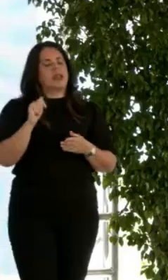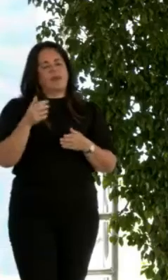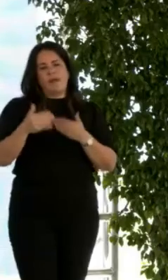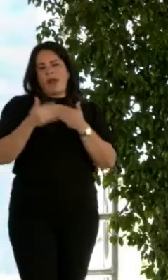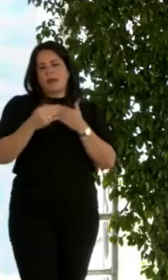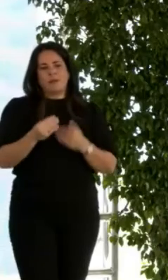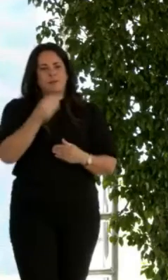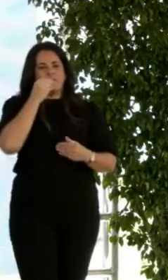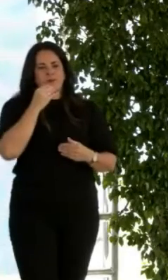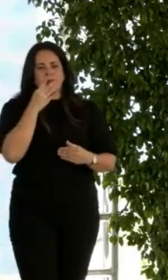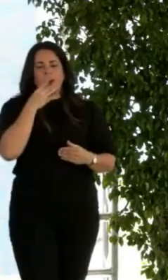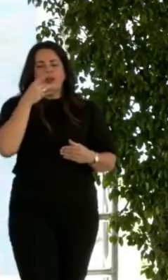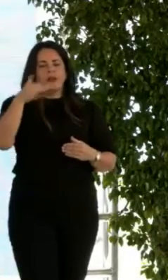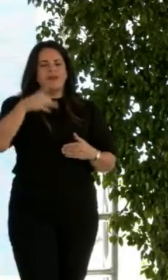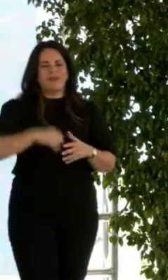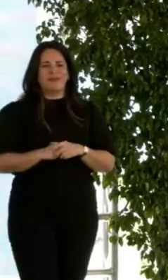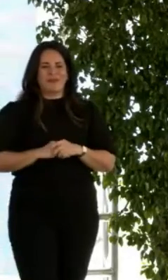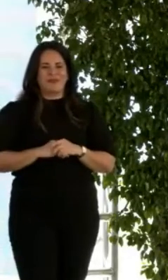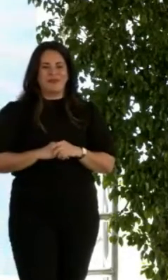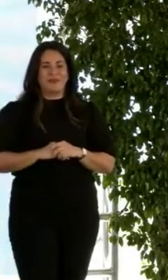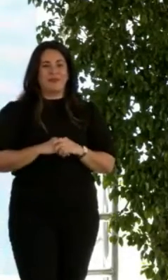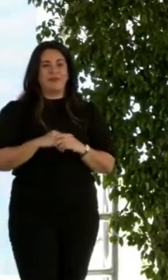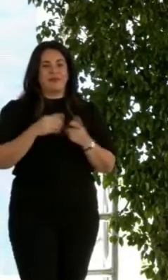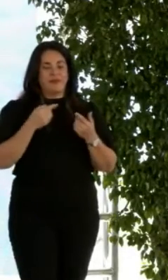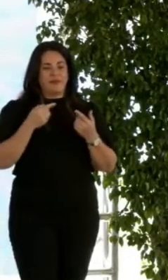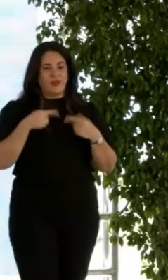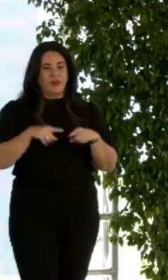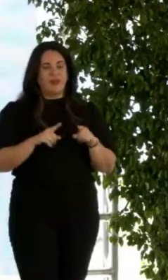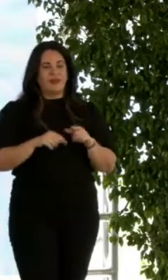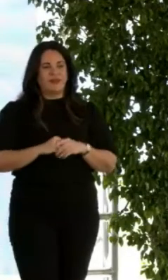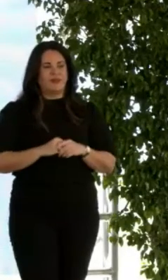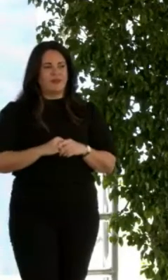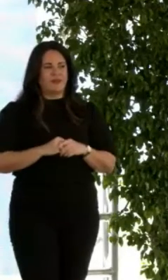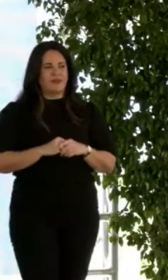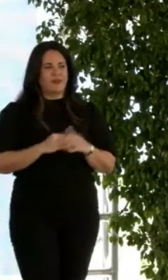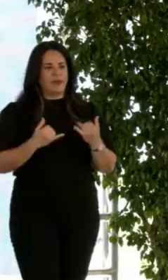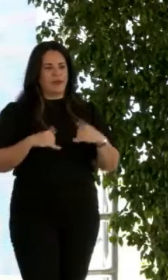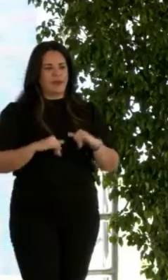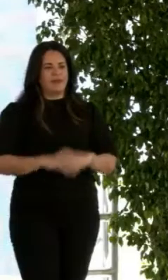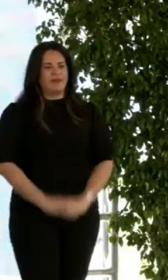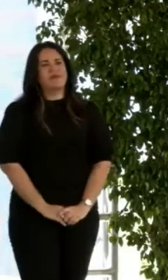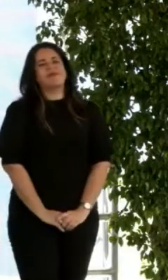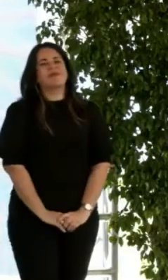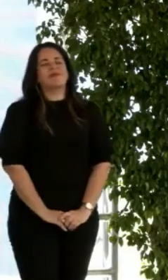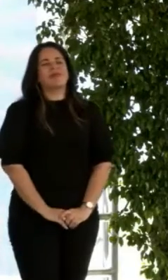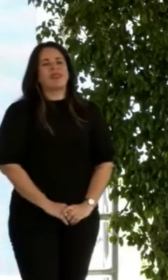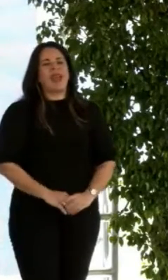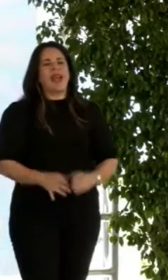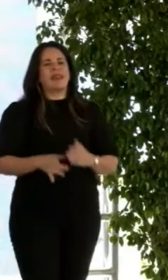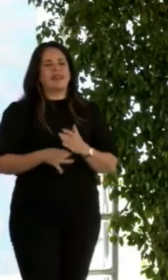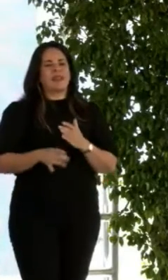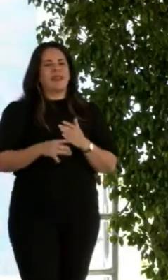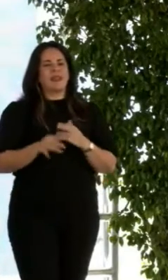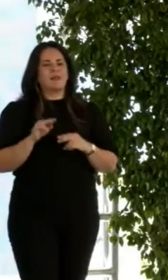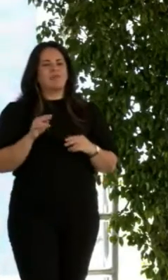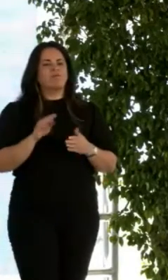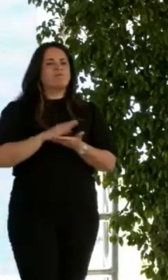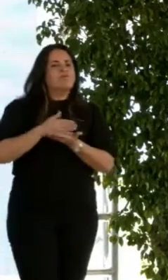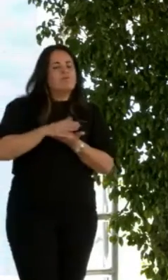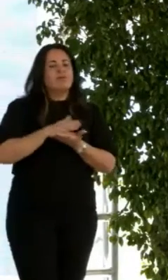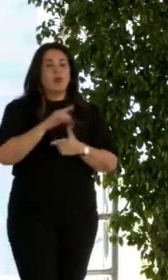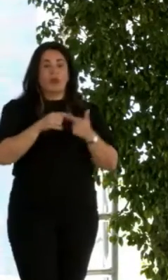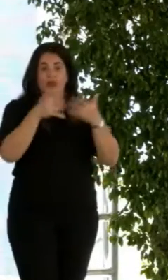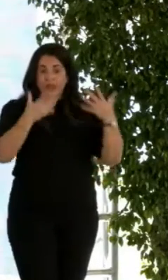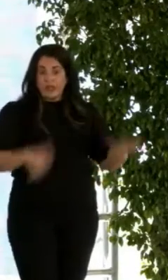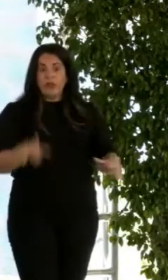rico. Vamos a comenzar. Mientras tanto, vamos a ver, el aceite habla. Ustedes, una vez terminemos